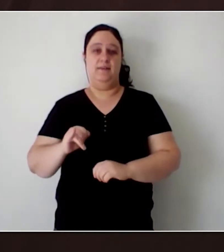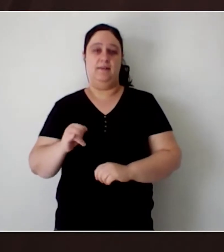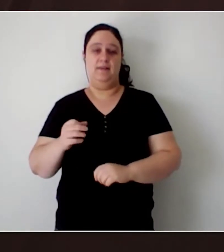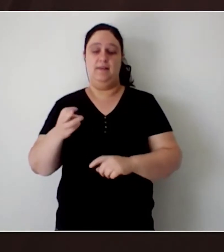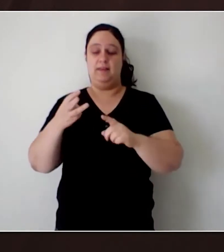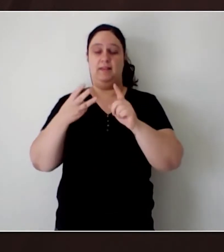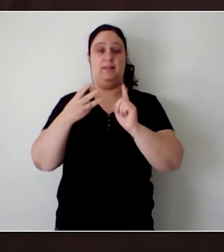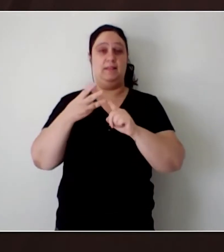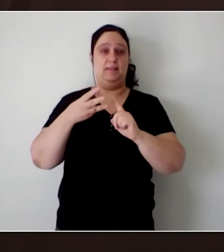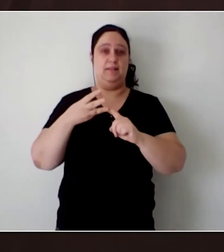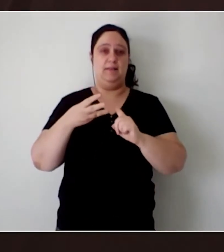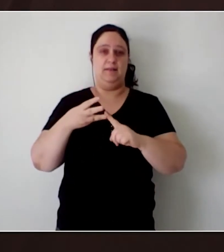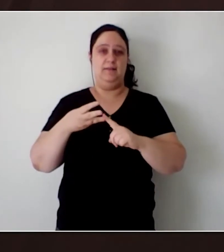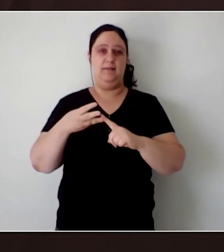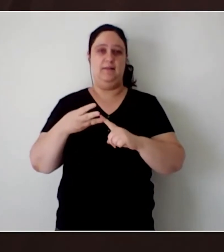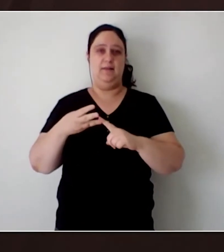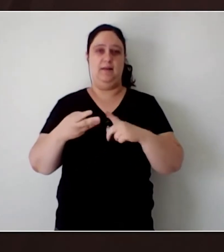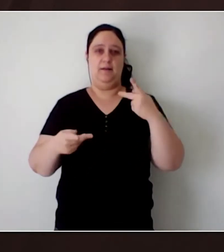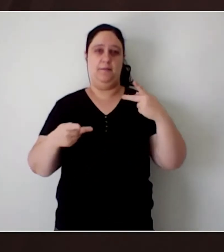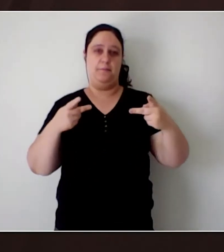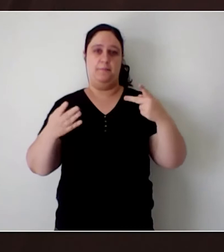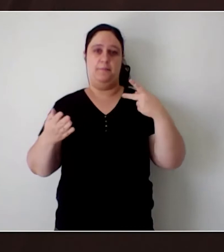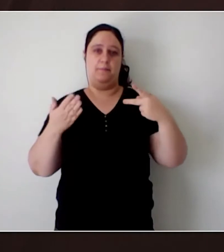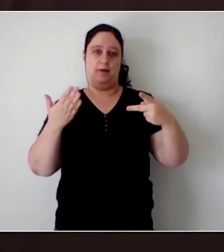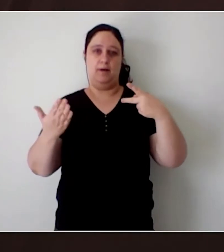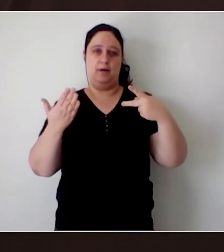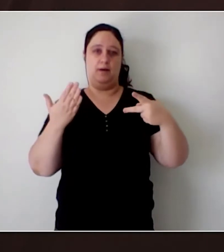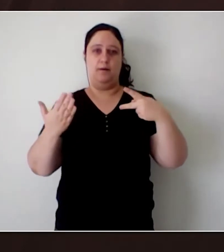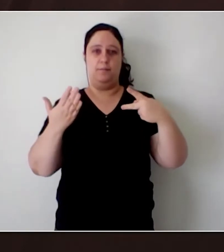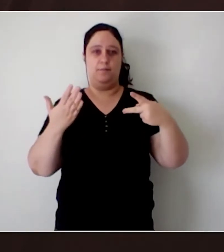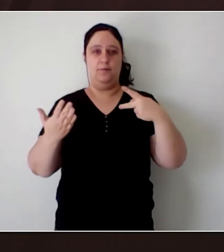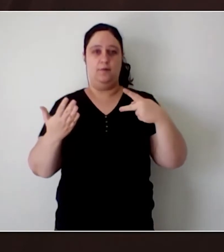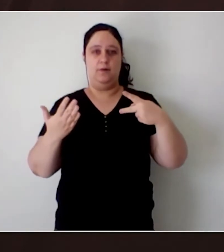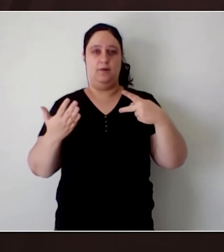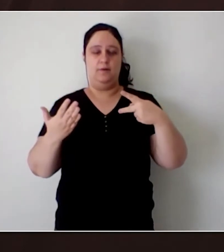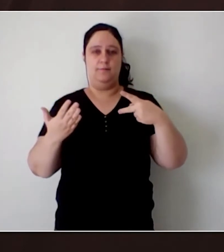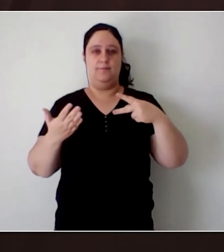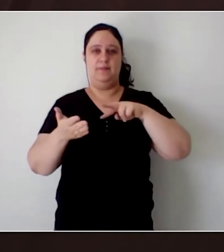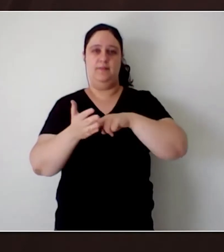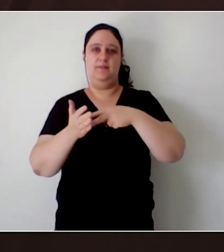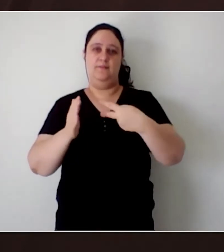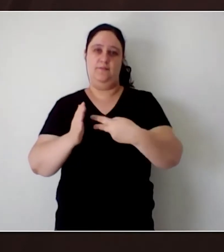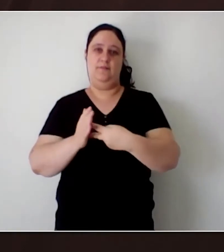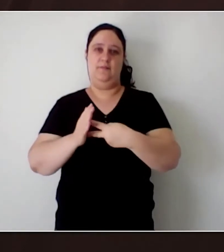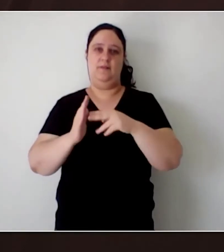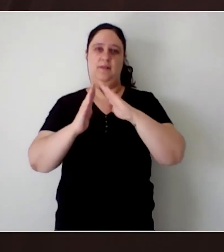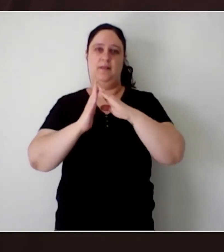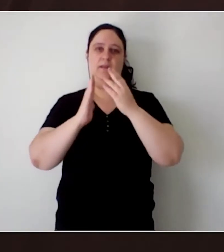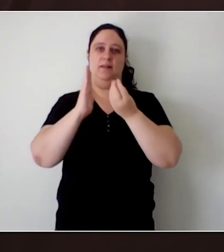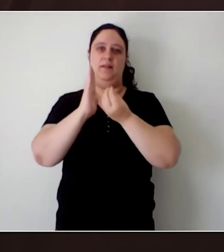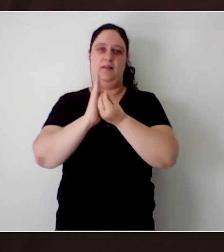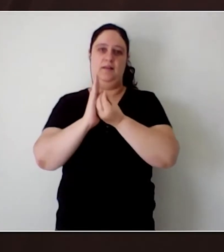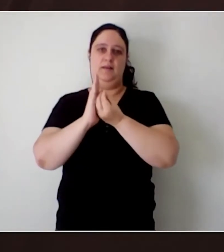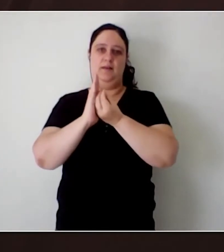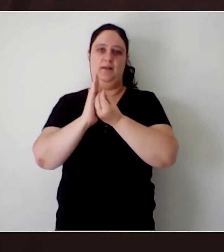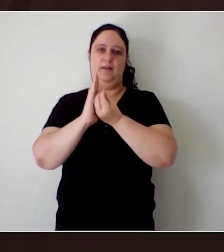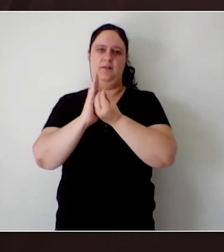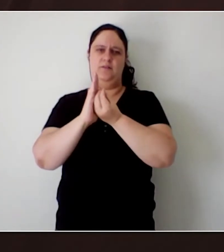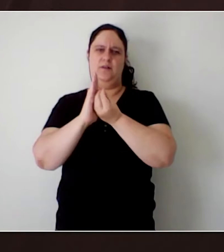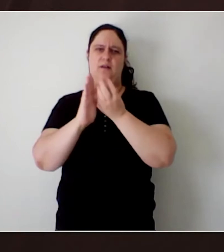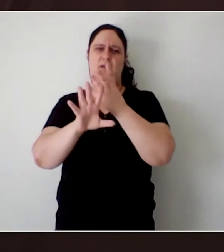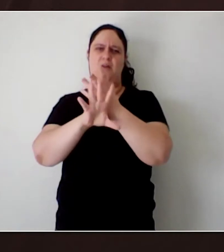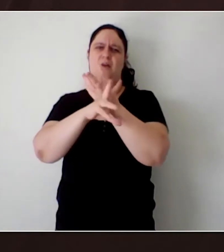corresponderia à igreja em Pérgamo. Nós ainda vamos falar sobre isso, que na igreja em Pérgamo, com o imperador